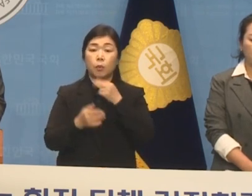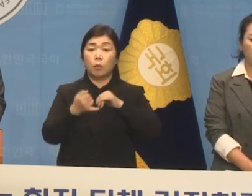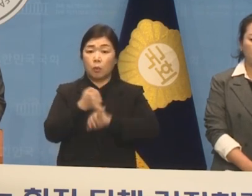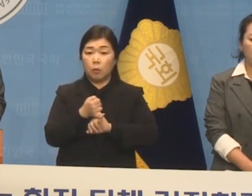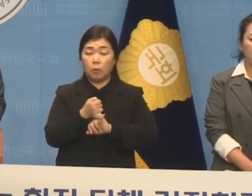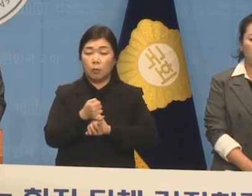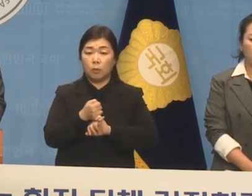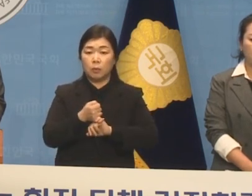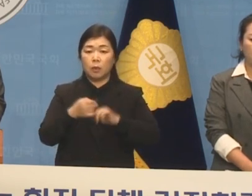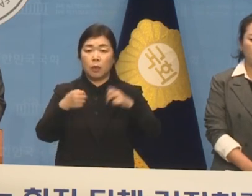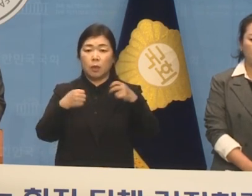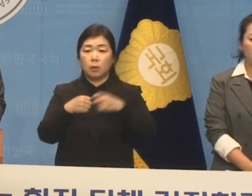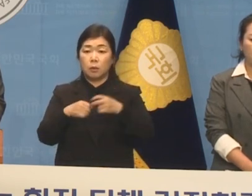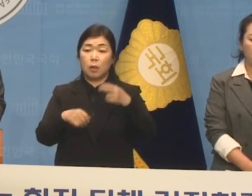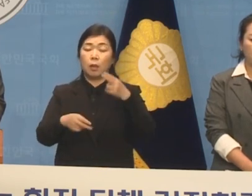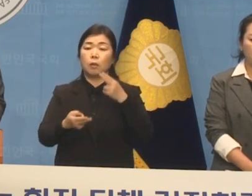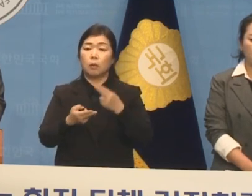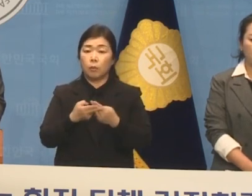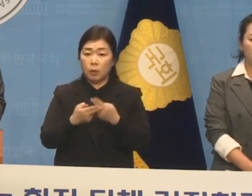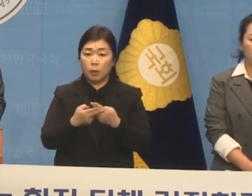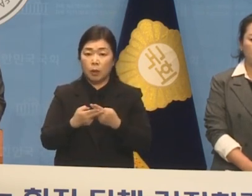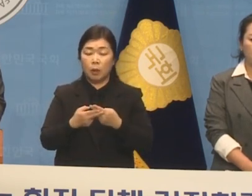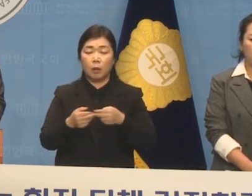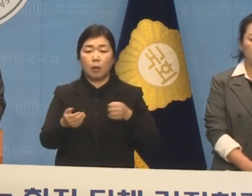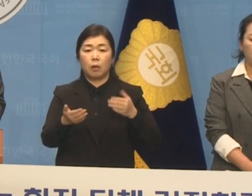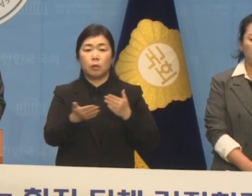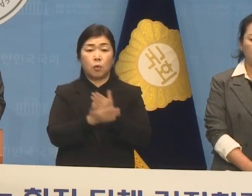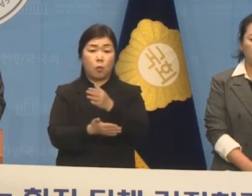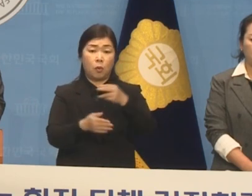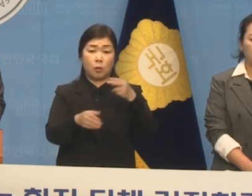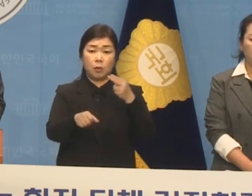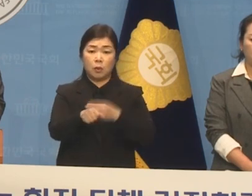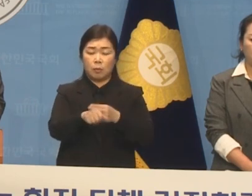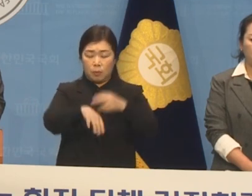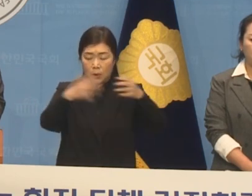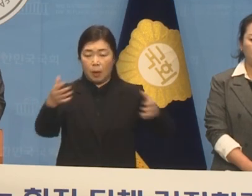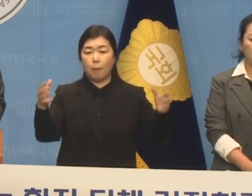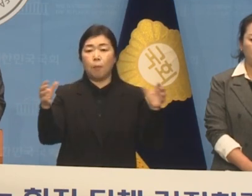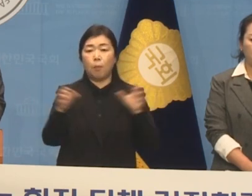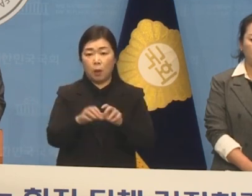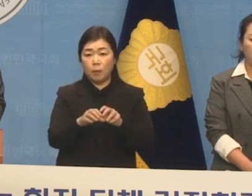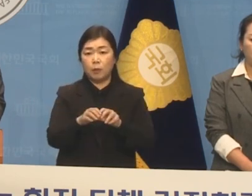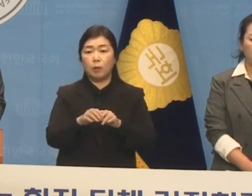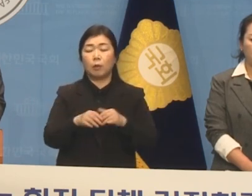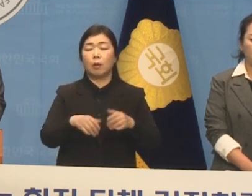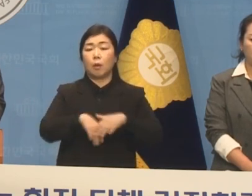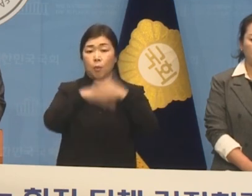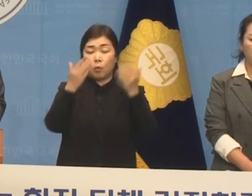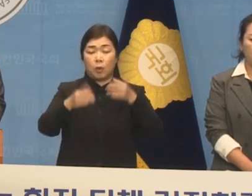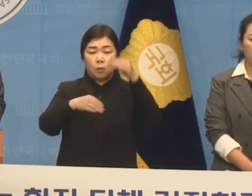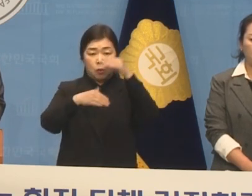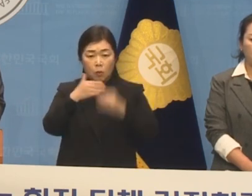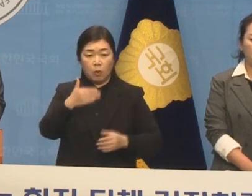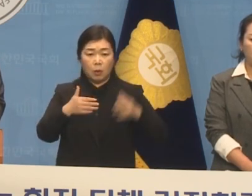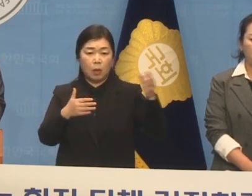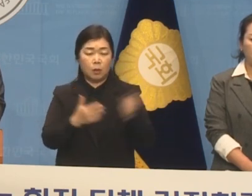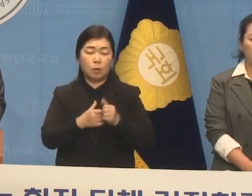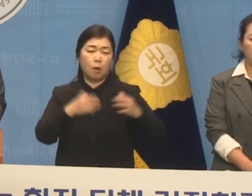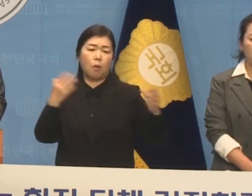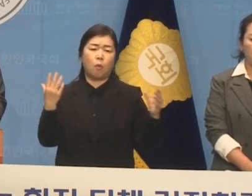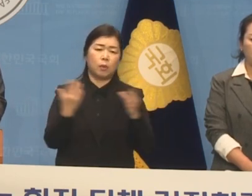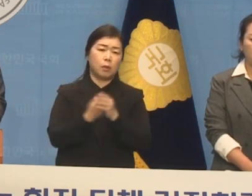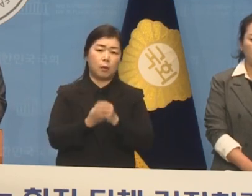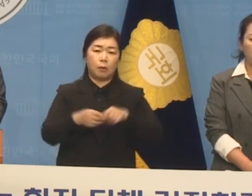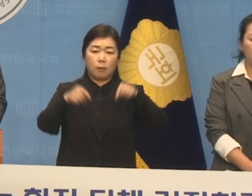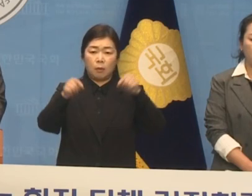의협과 전공의들을 품고 모든 조건을 포함한 완전한 협상을 해주시기 바랍니다.